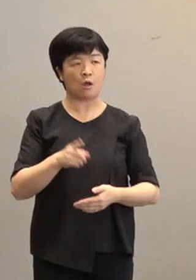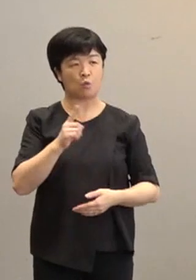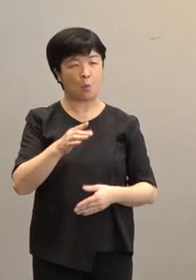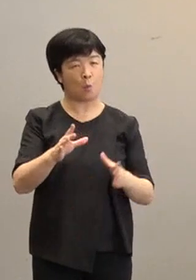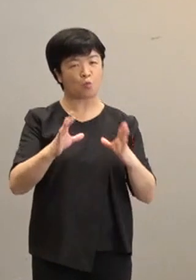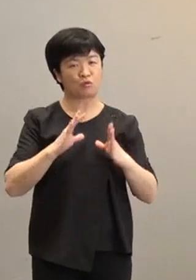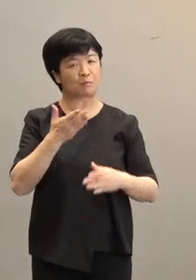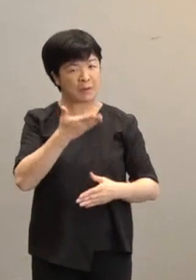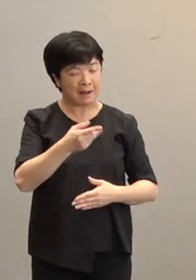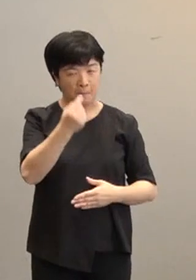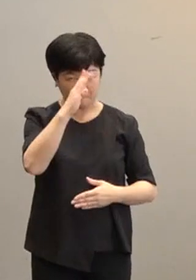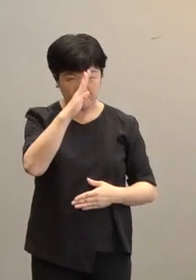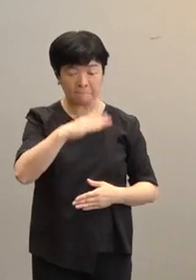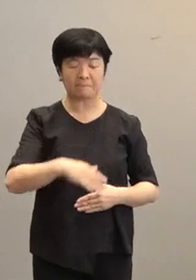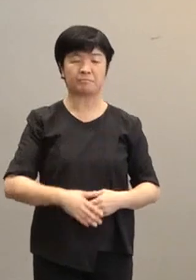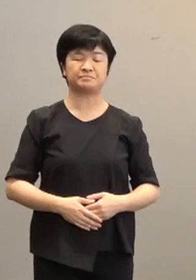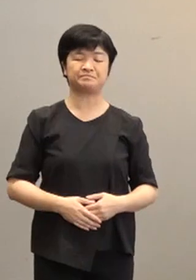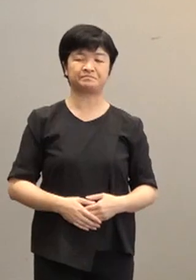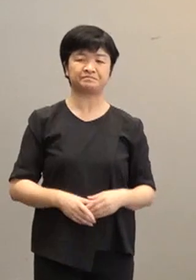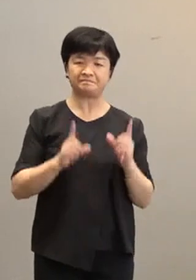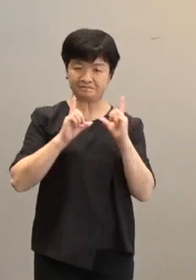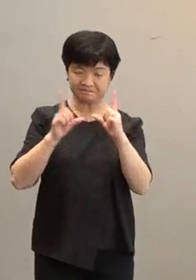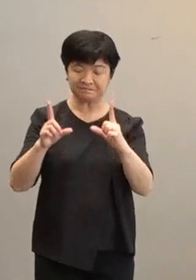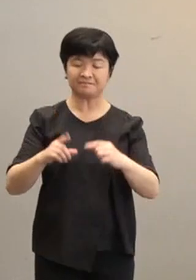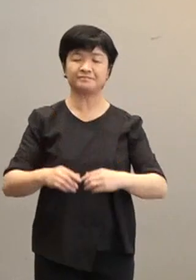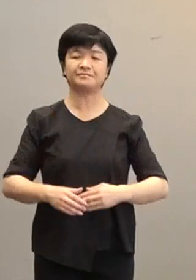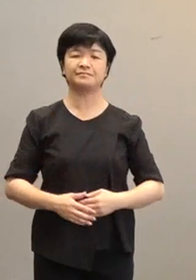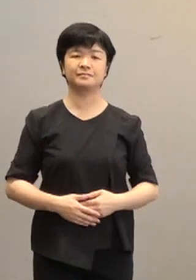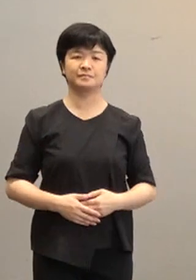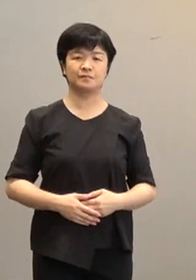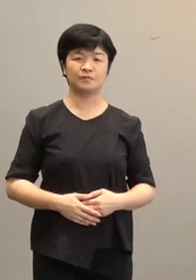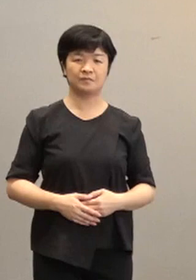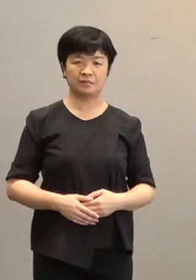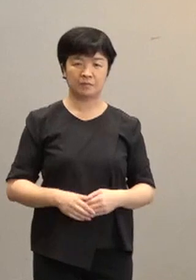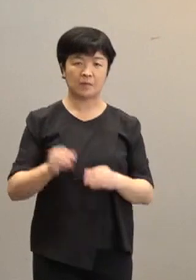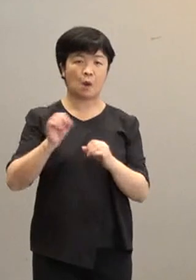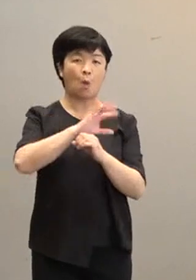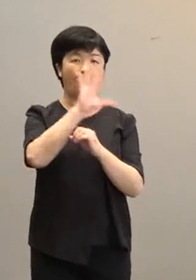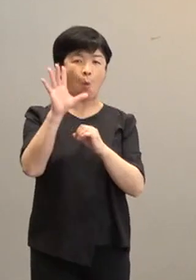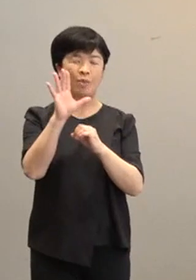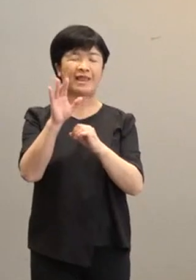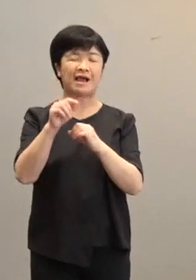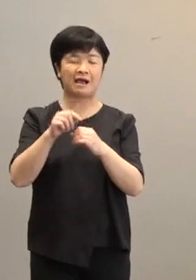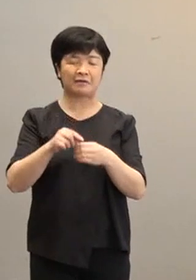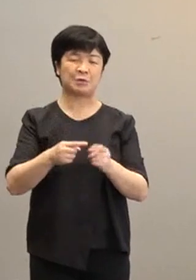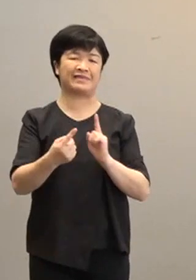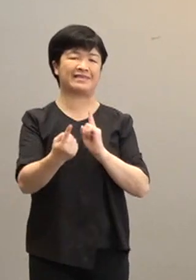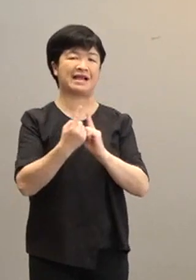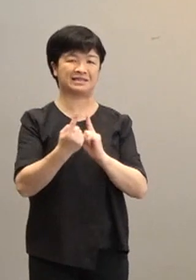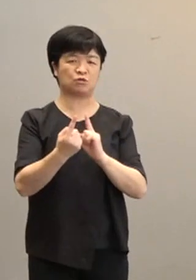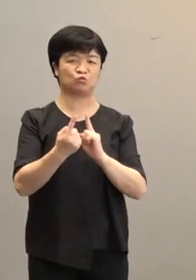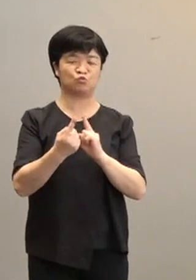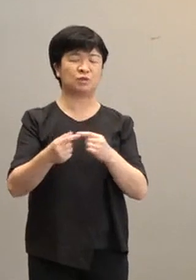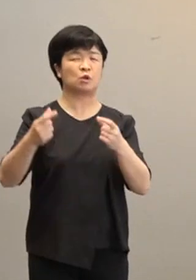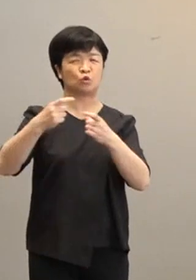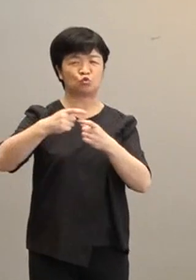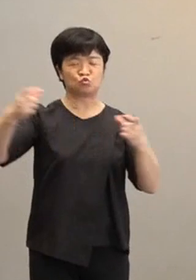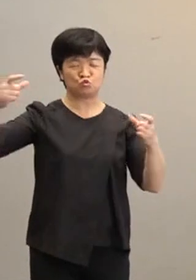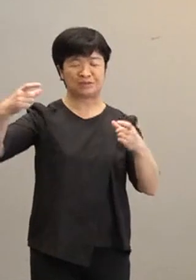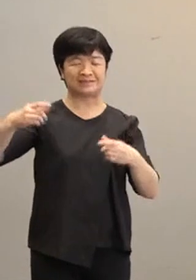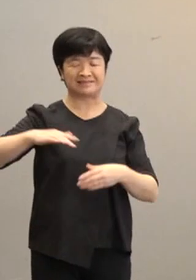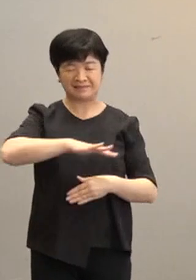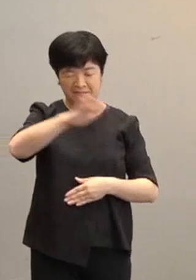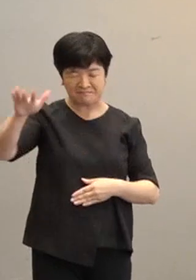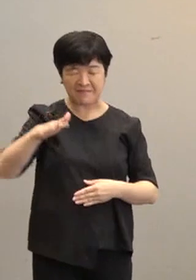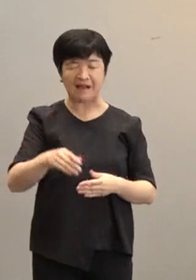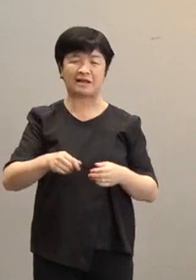ているか伺ってください。 そうですね、やはりこの新型コロナウイルスへの対策ということで、国を挙げて取り組んでいく中でです